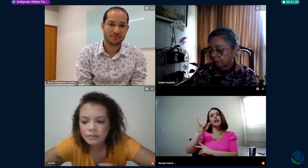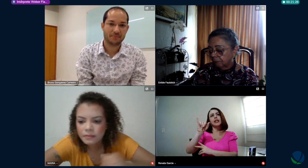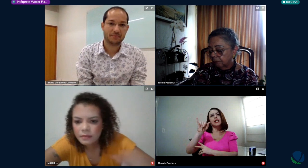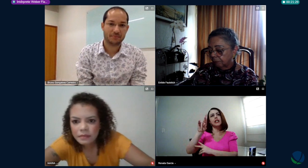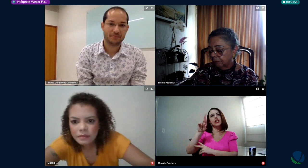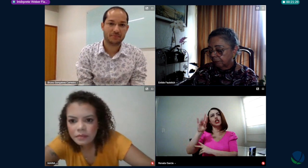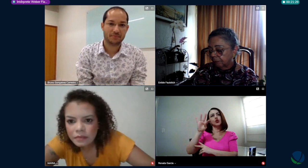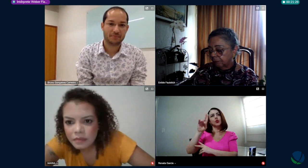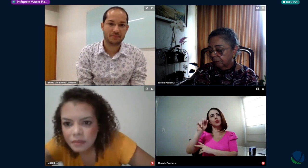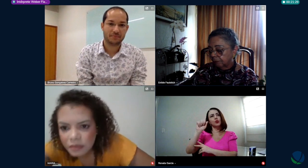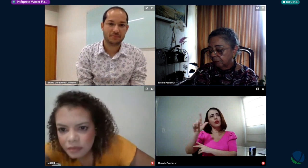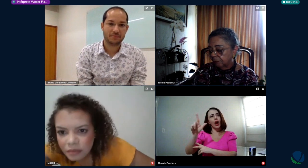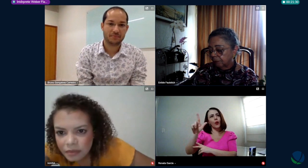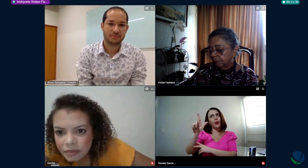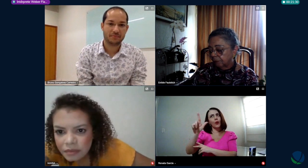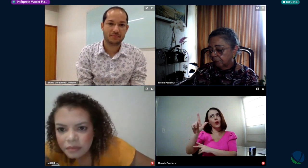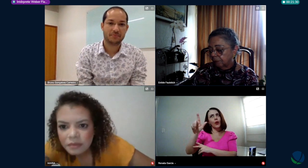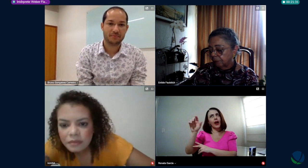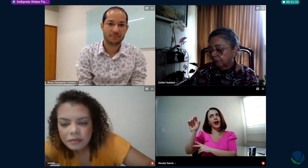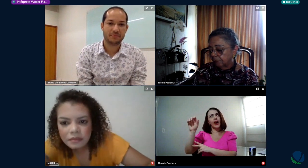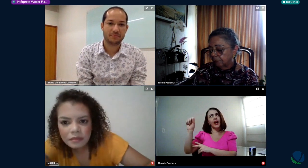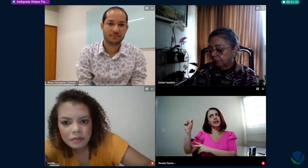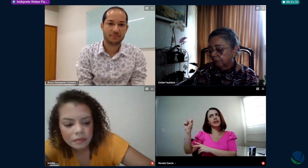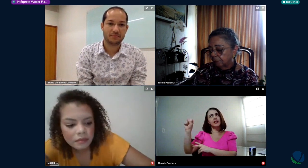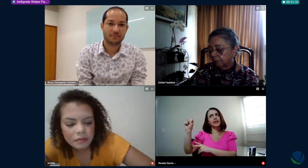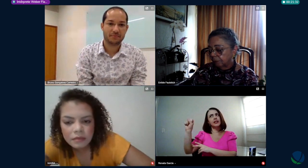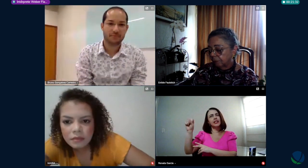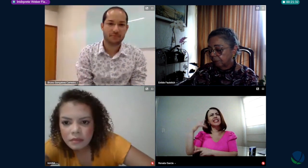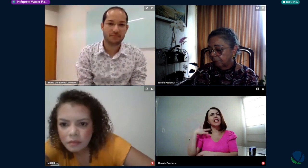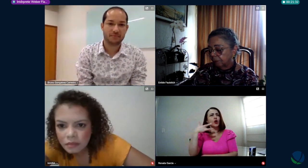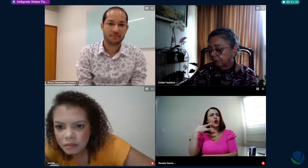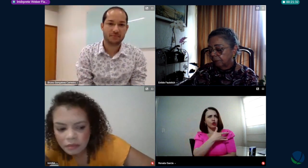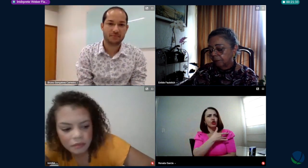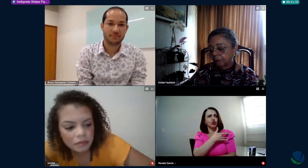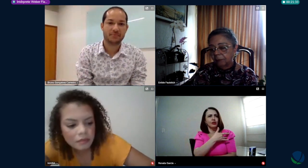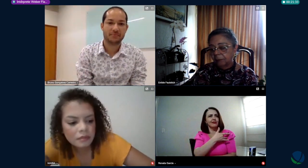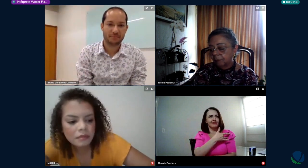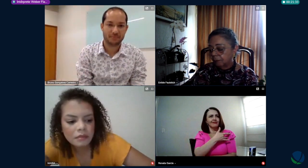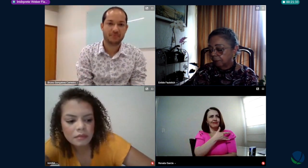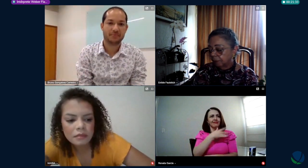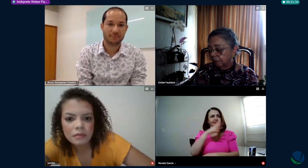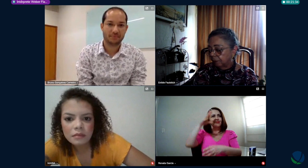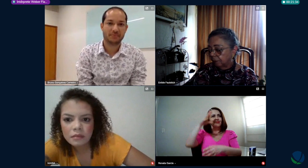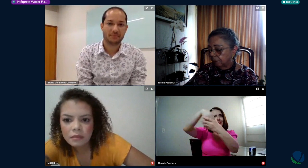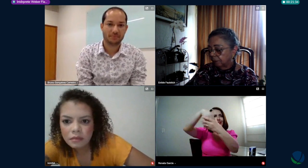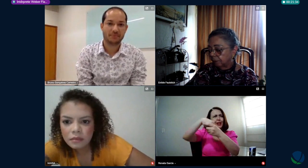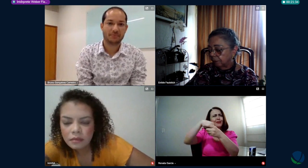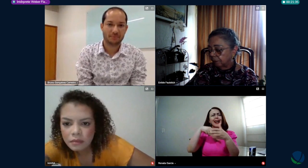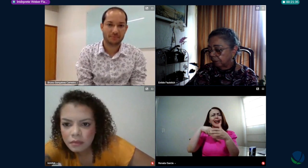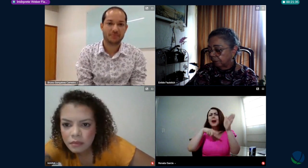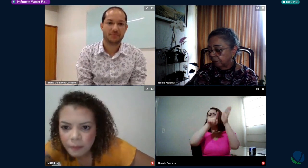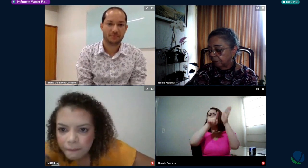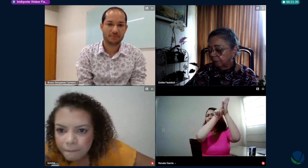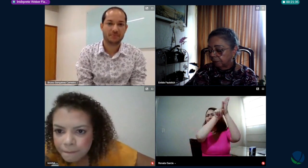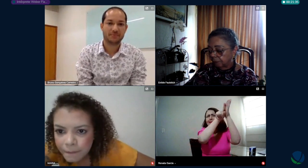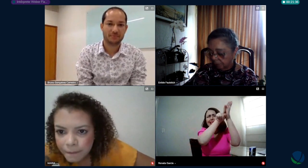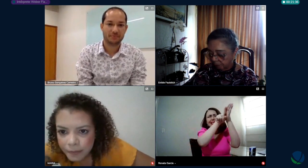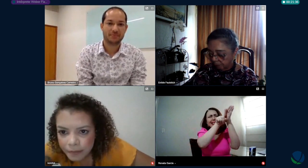na BVS, se não me engano, é uma biblioteca virtual da área da saúde.